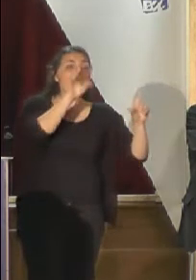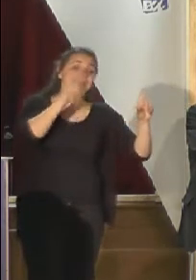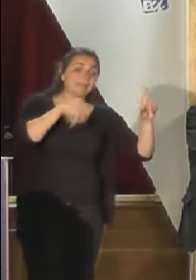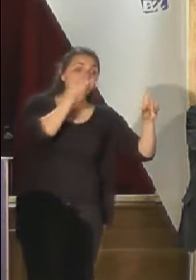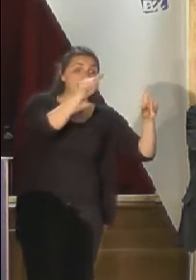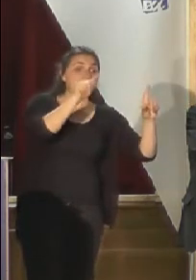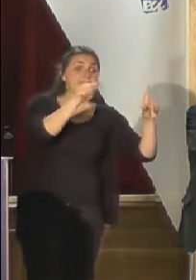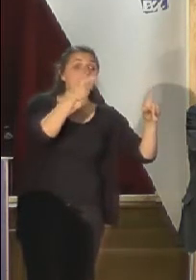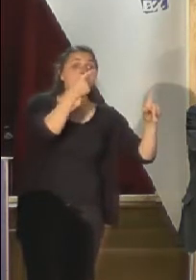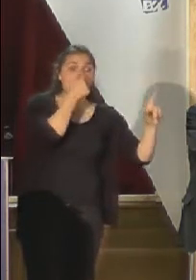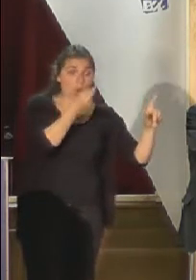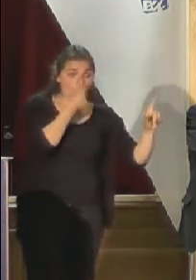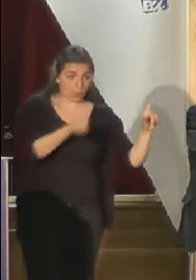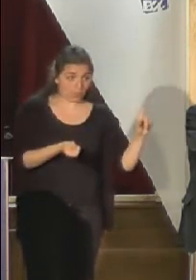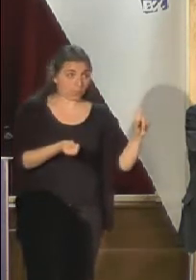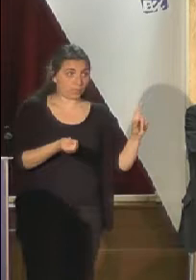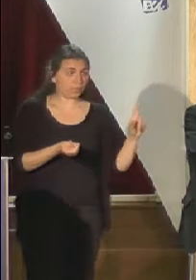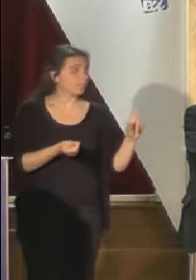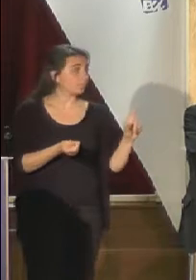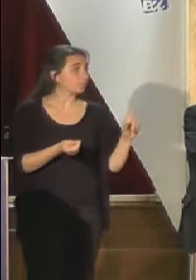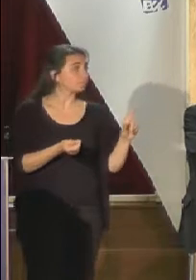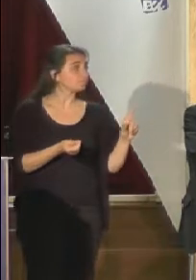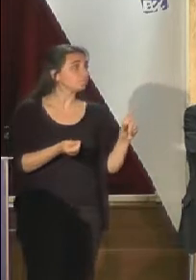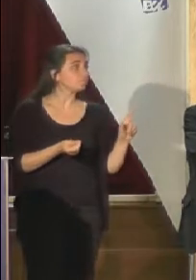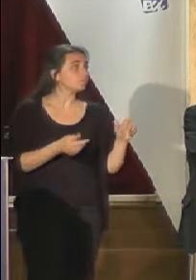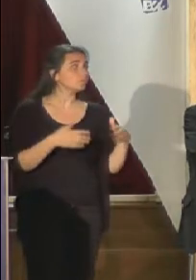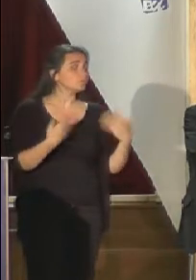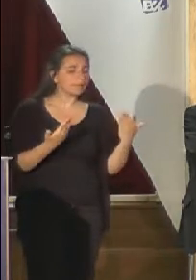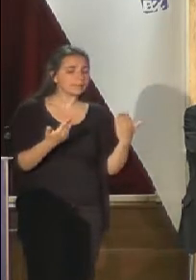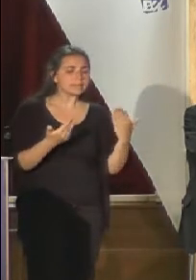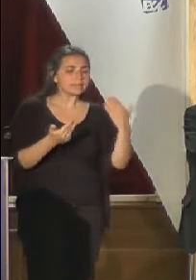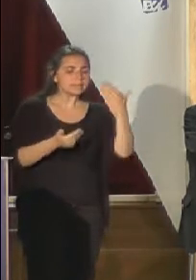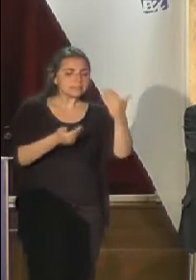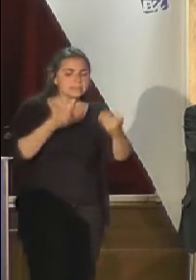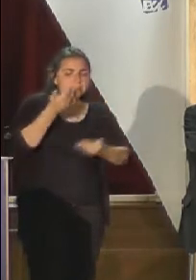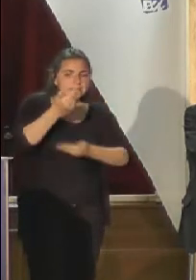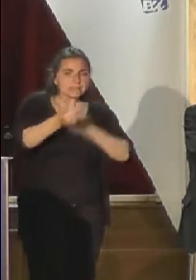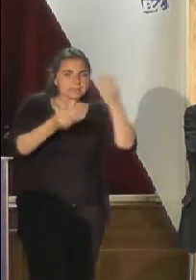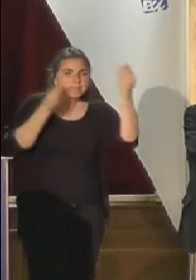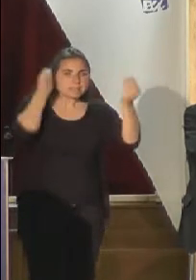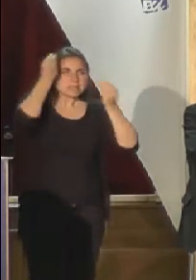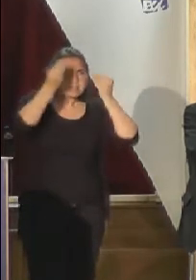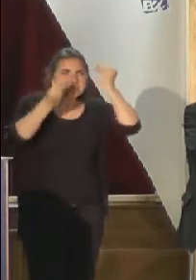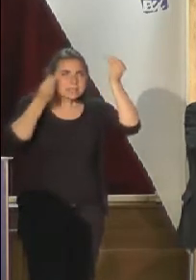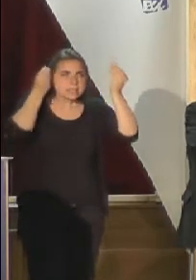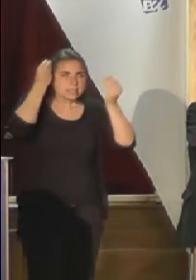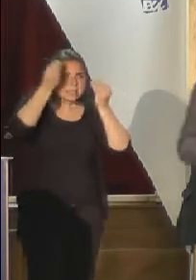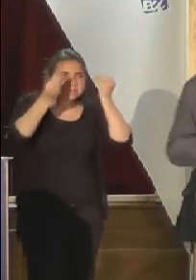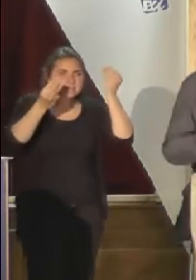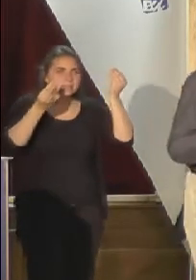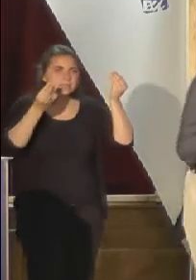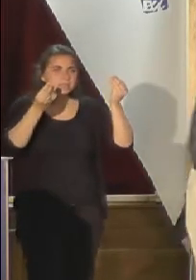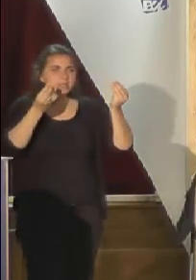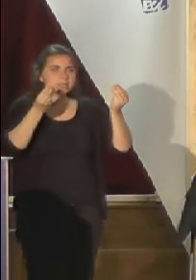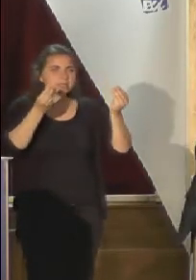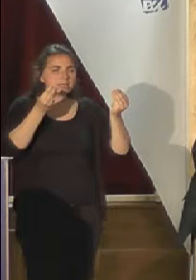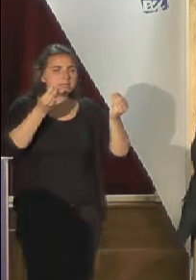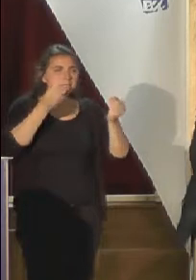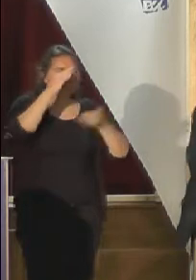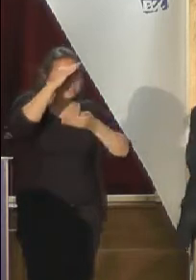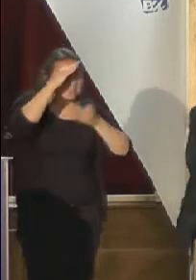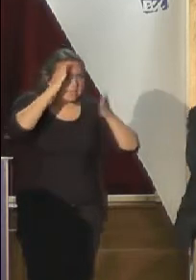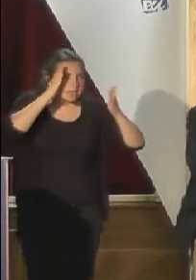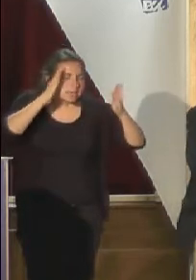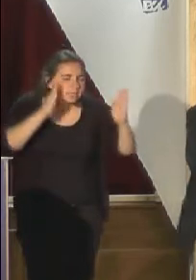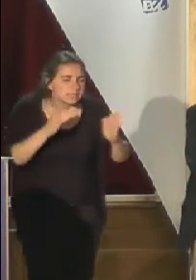en conexión con todo o que era o proceso de pensamento, de chamar a atención, de que espertase